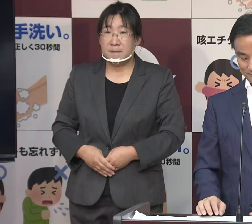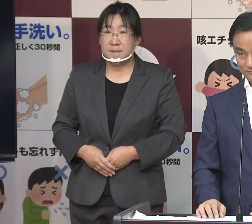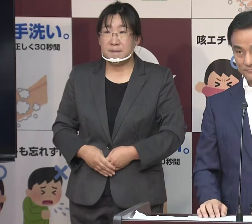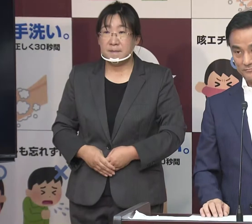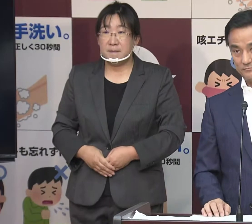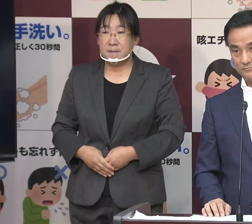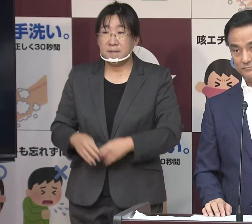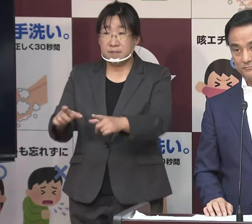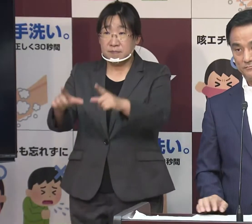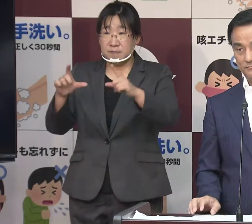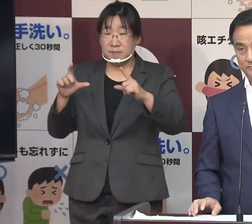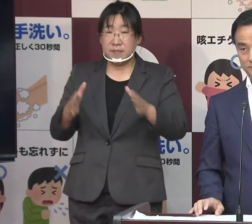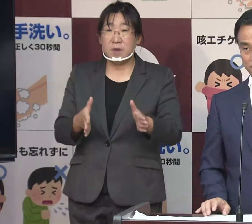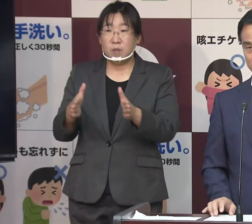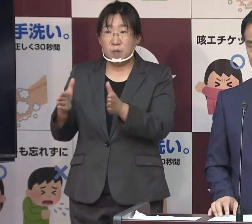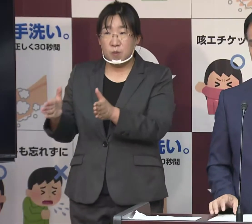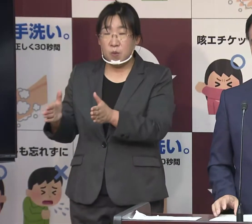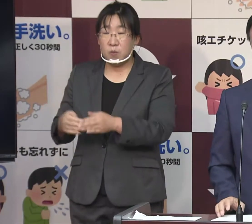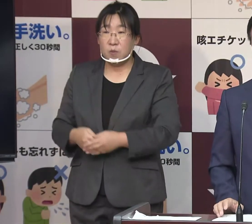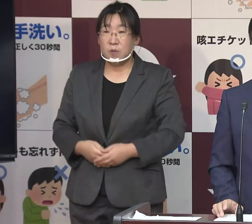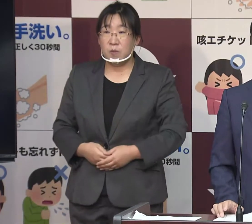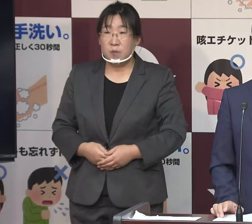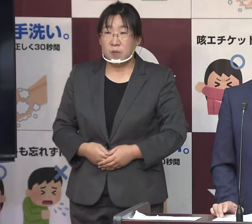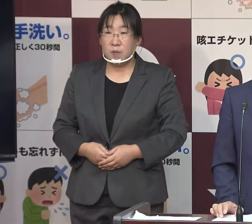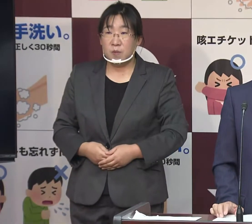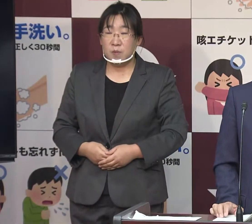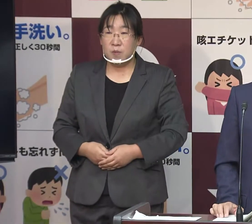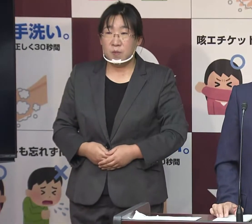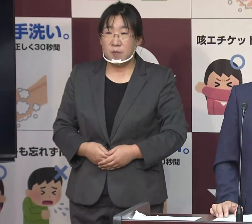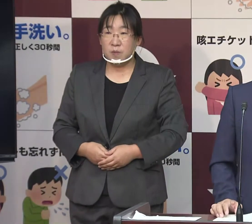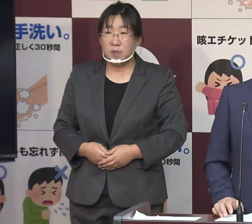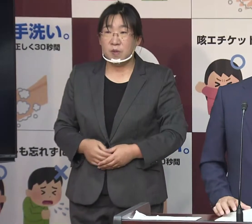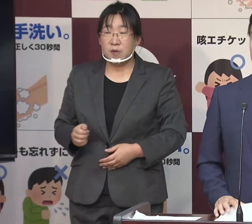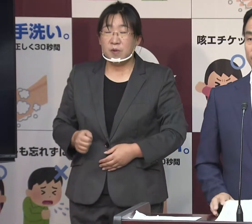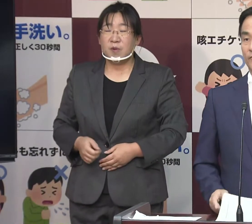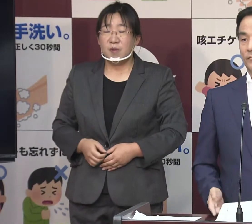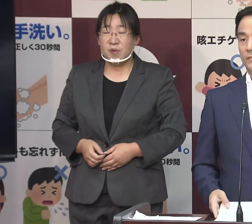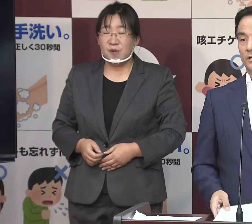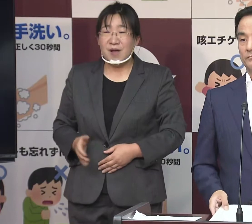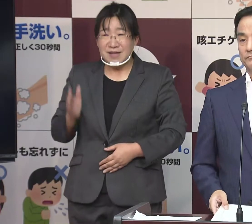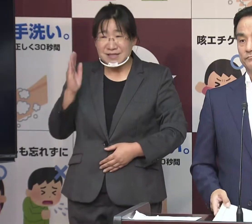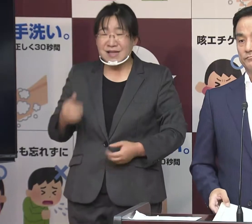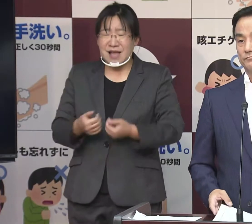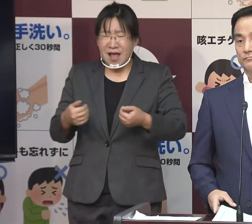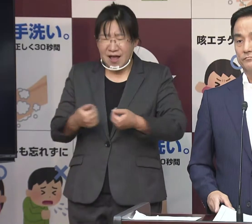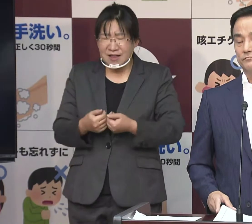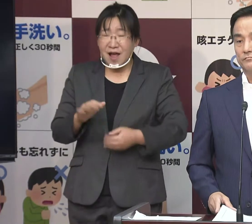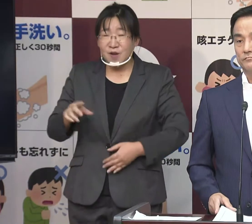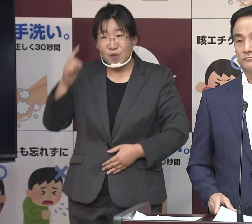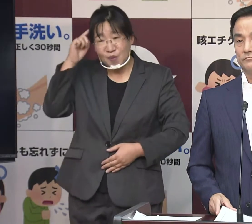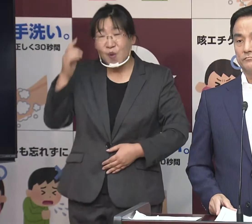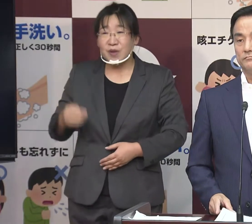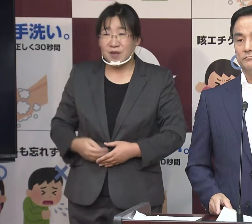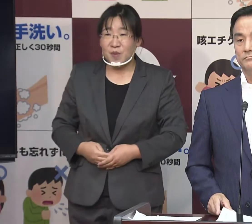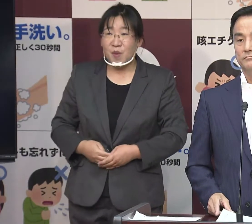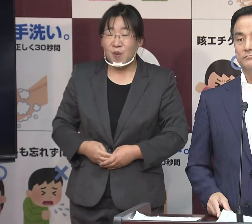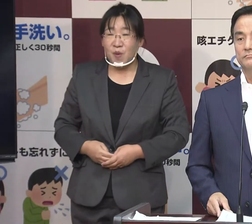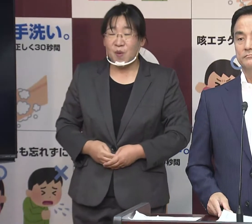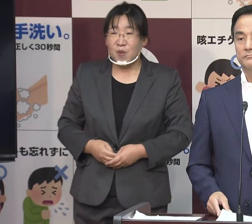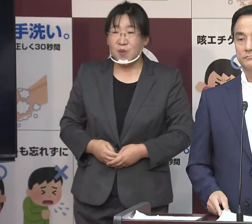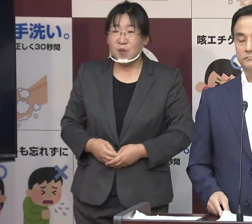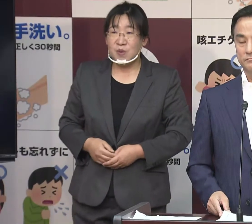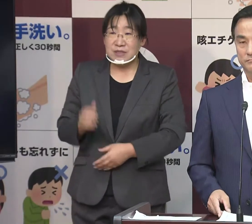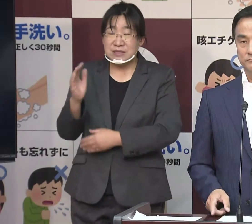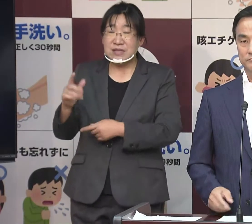あの一方でそのこれは賛否両論あるかと思うんですけれども、その政治的中立には抵触しないのか